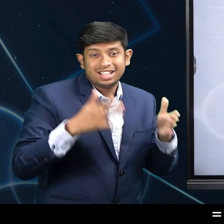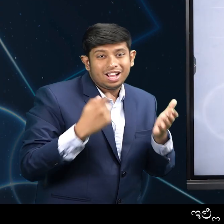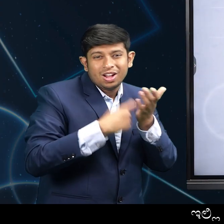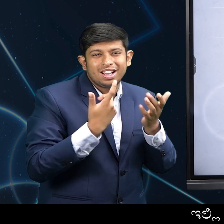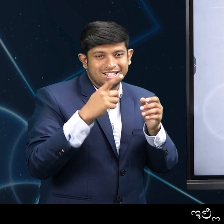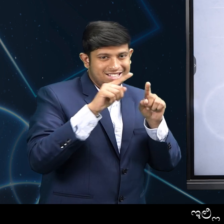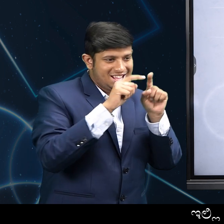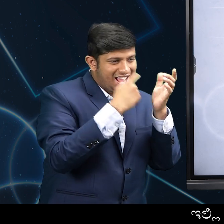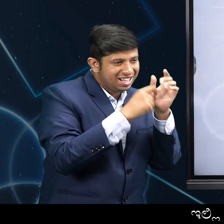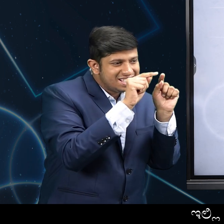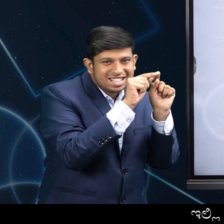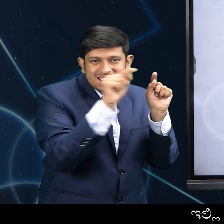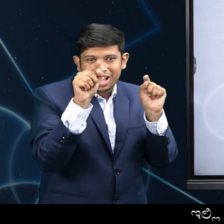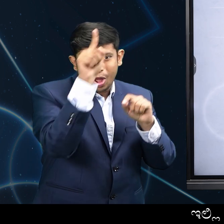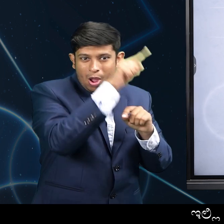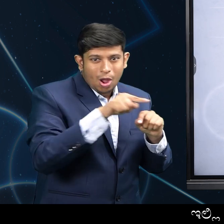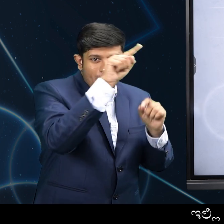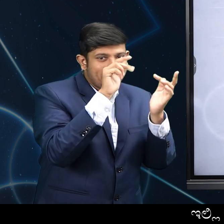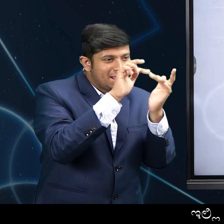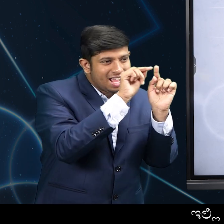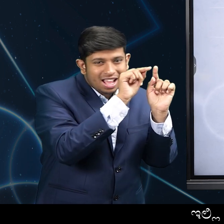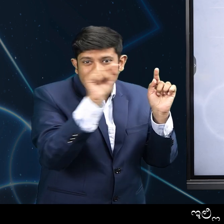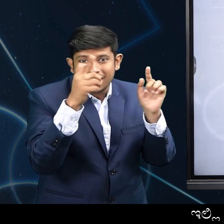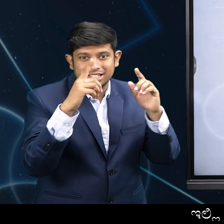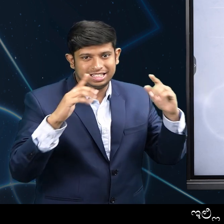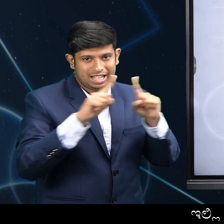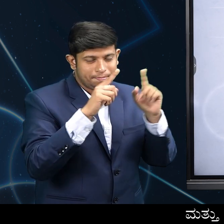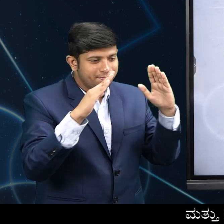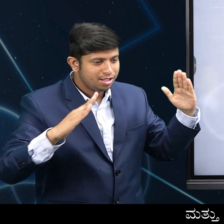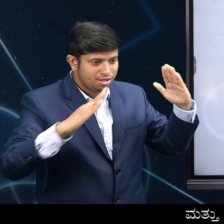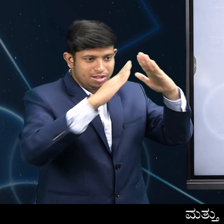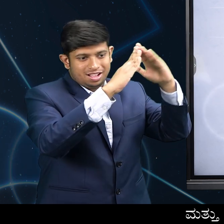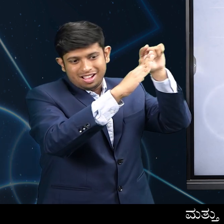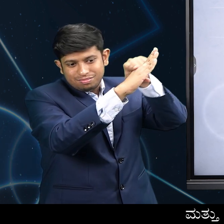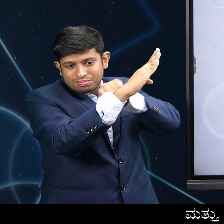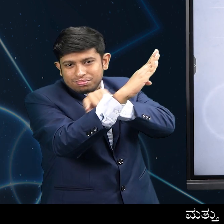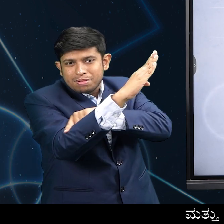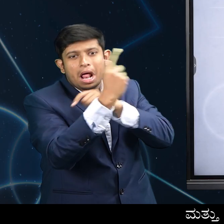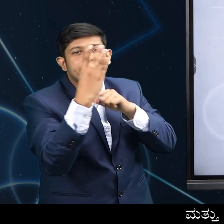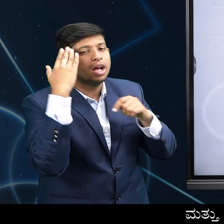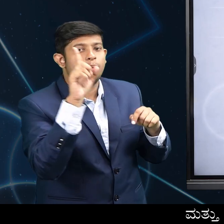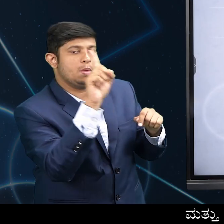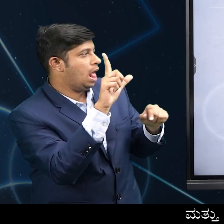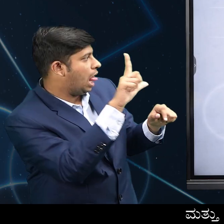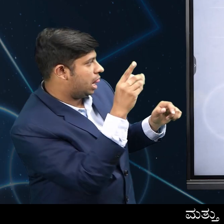ಇಲ್ಲಿ ವಲಯದ ತ್ರಿಜ್ಯ ಕೋನ್ನ ಓರೆ ಎತ್ತರ L ಮತ್ತು ಚಾಪದ ಉದ್ದ ಕೋನ್ನ